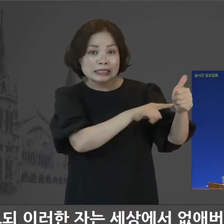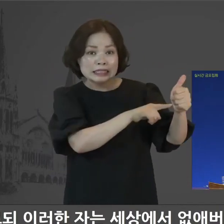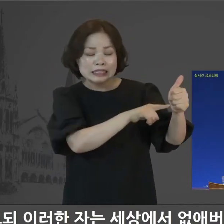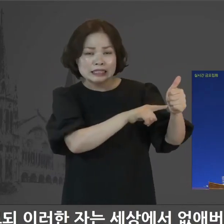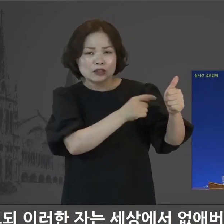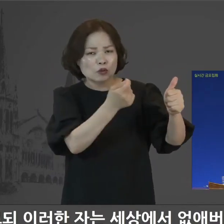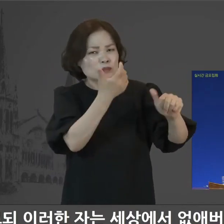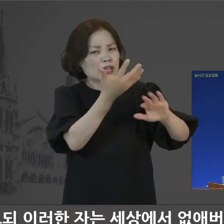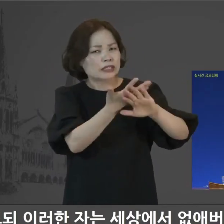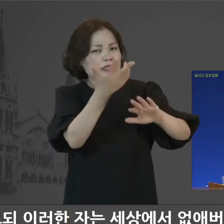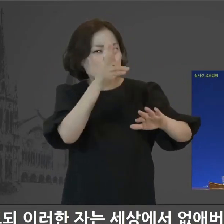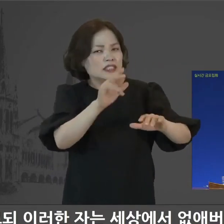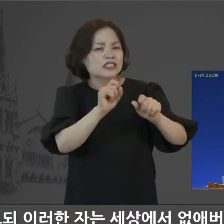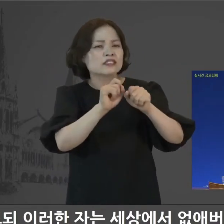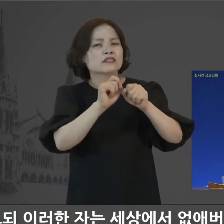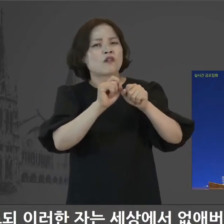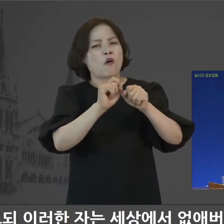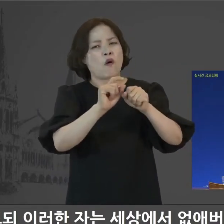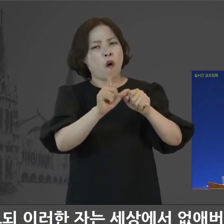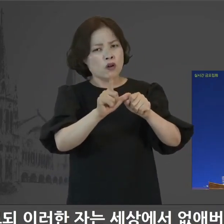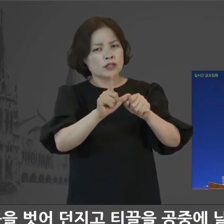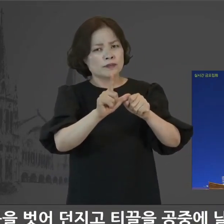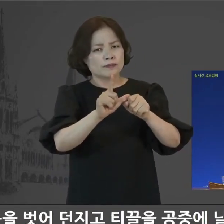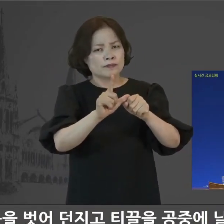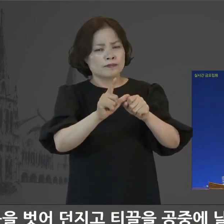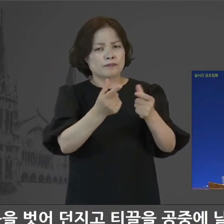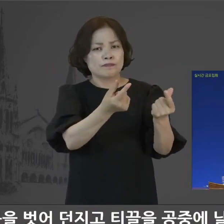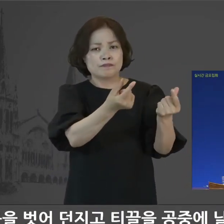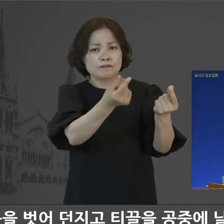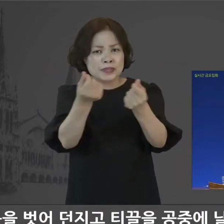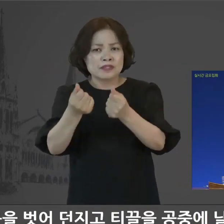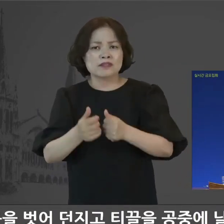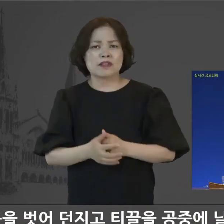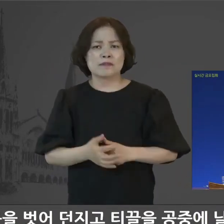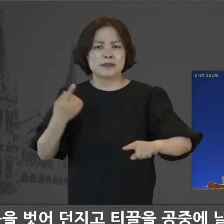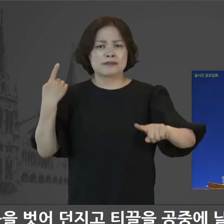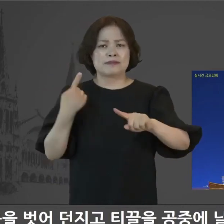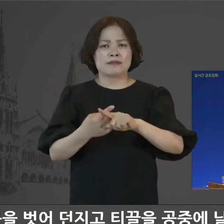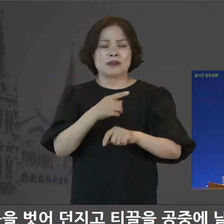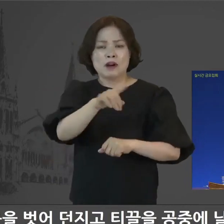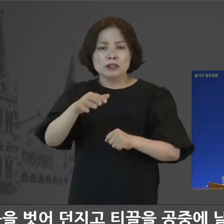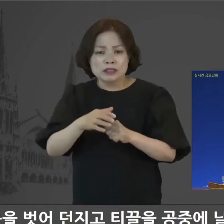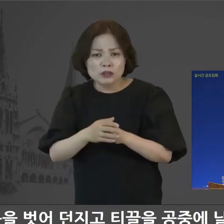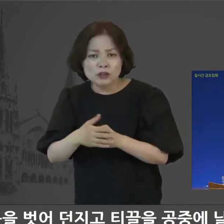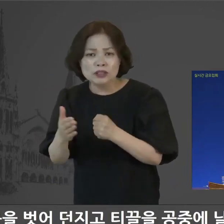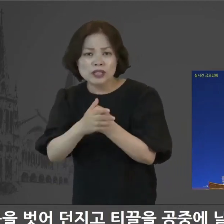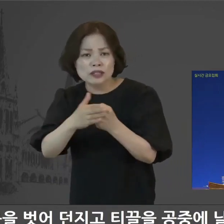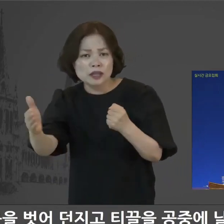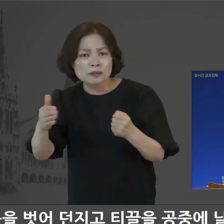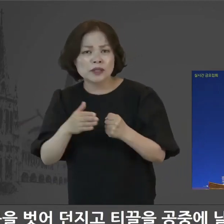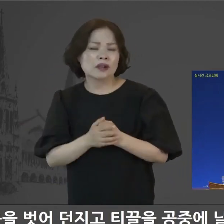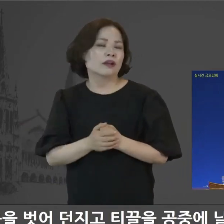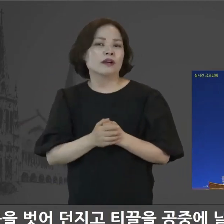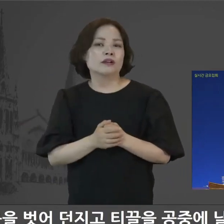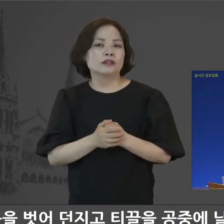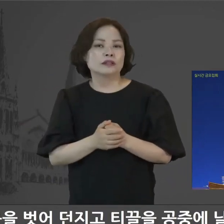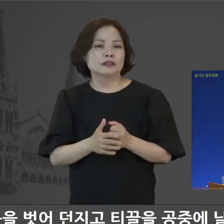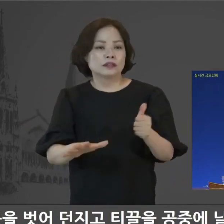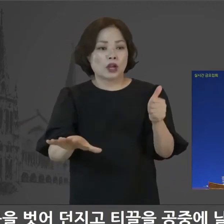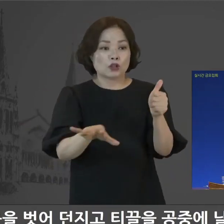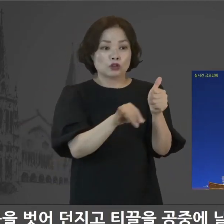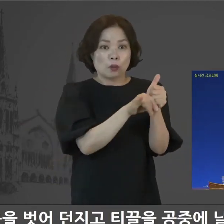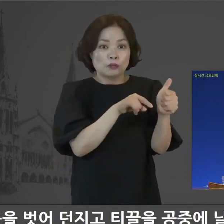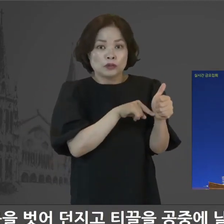어휘는 다르지만 거의 분위기가 닮은 꼴입니다. 이렇게 되니까 천부장이 가만둘